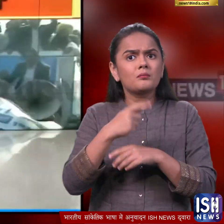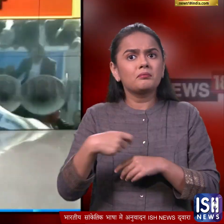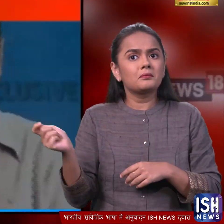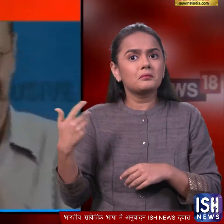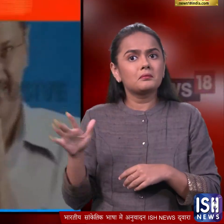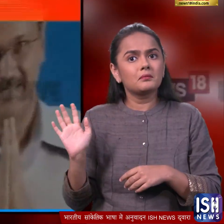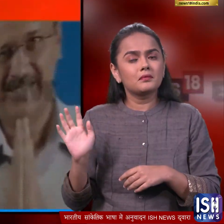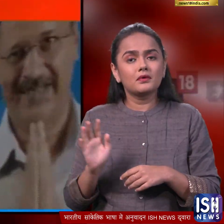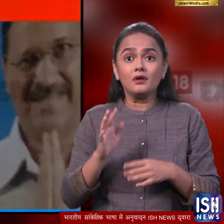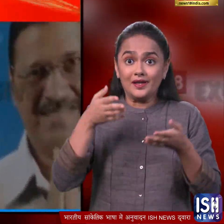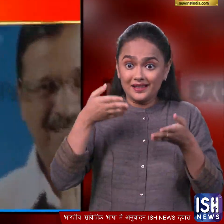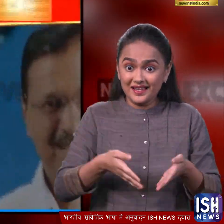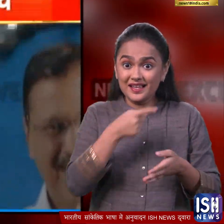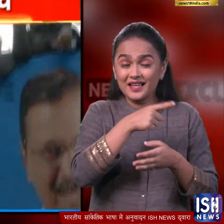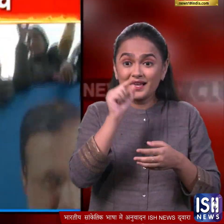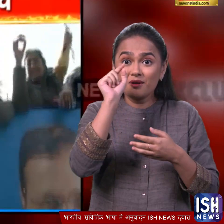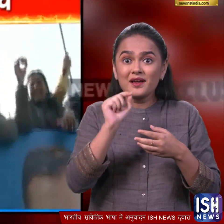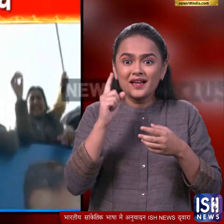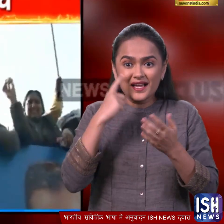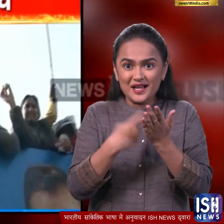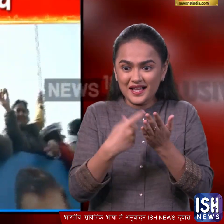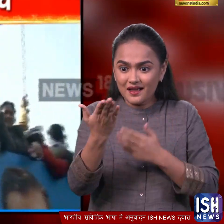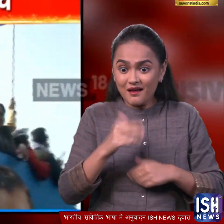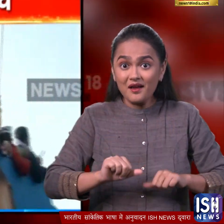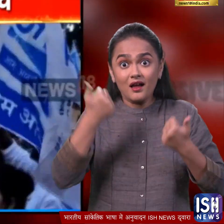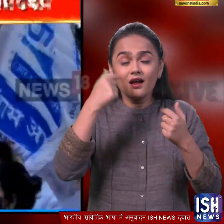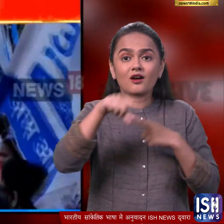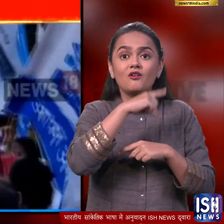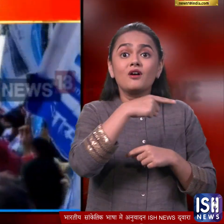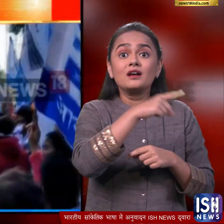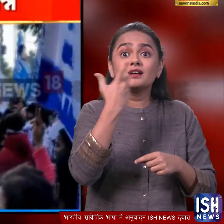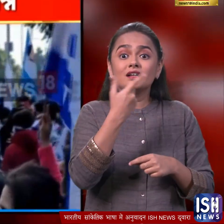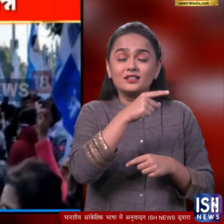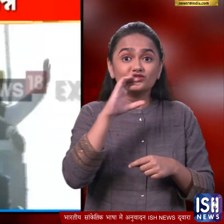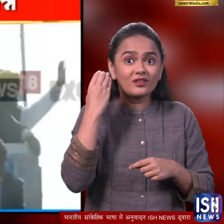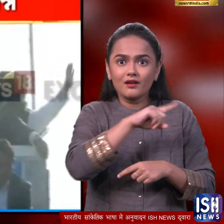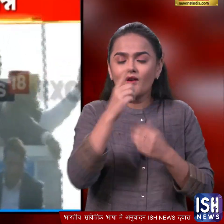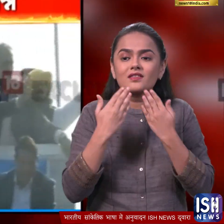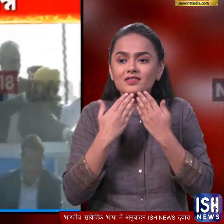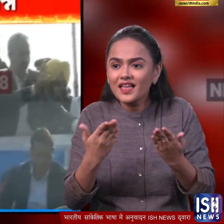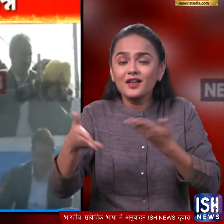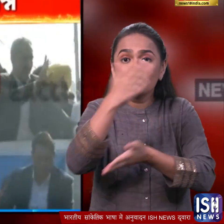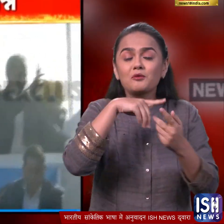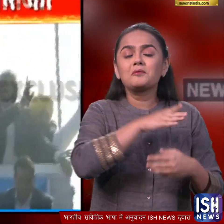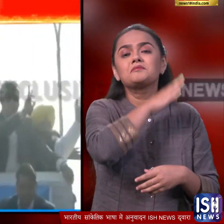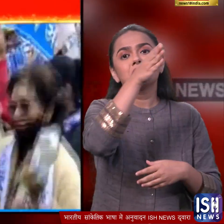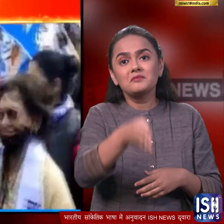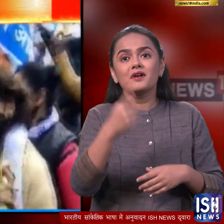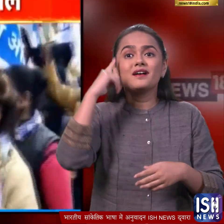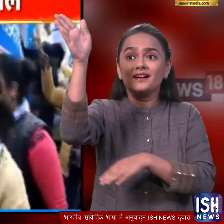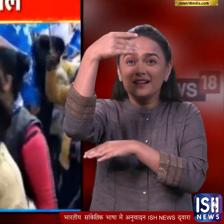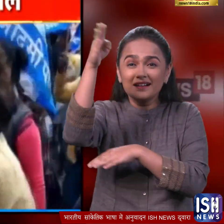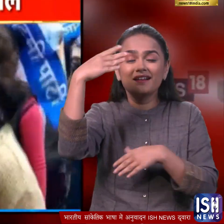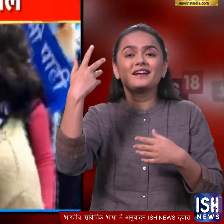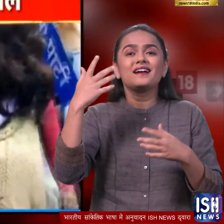दिया था। और इन्हीं नतीजों की खुशी मनाने और चंडीगढ़ के लोगों का शुक्रिया अदा करने केजरीवाल वहां पहुंचे। पार्टी के झंडों